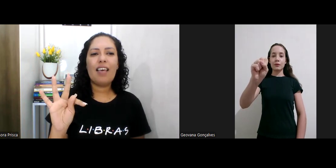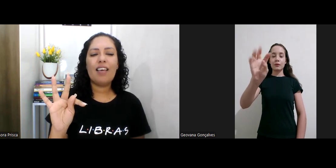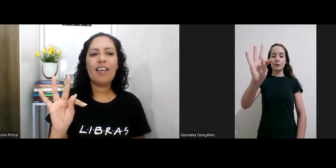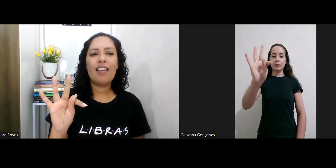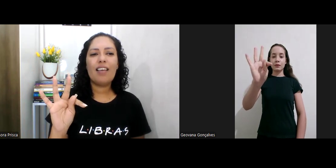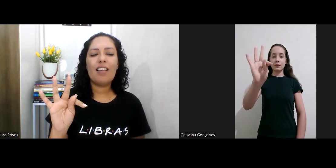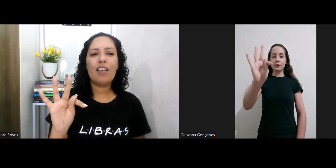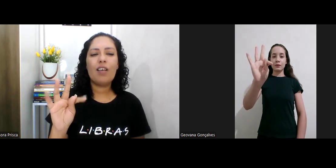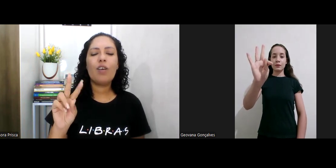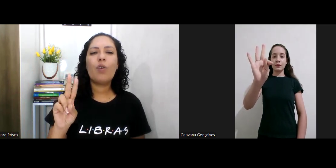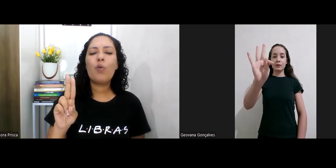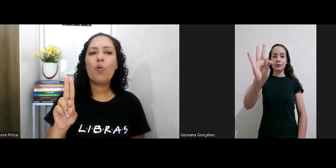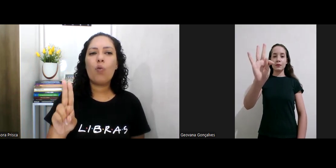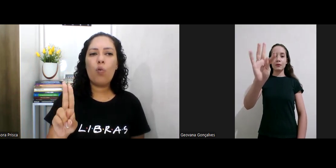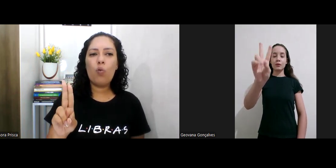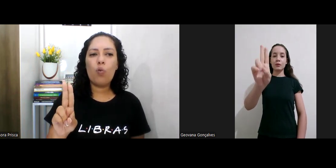T,